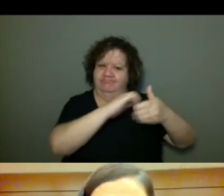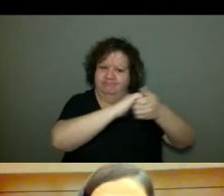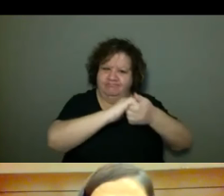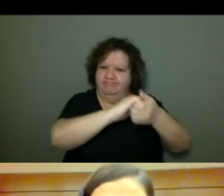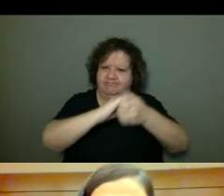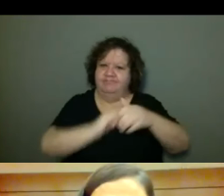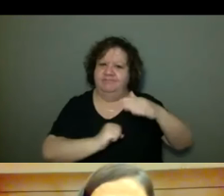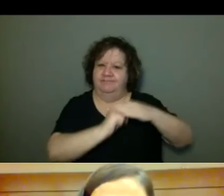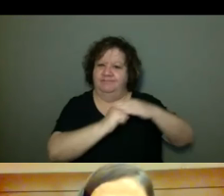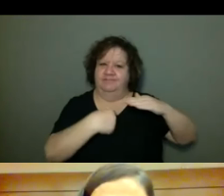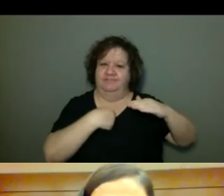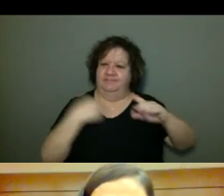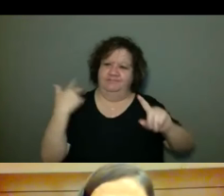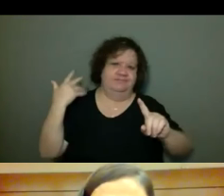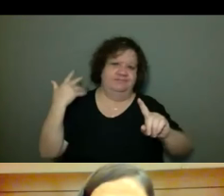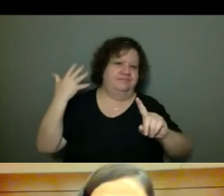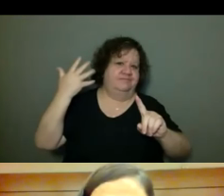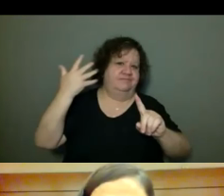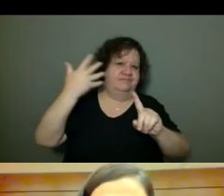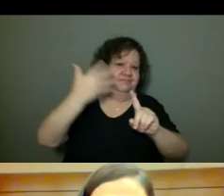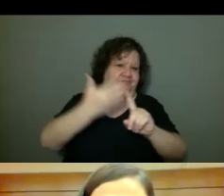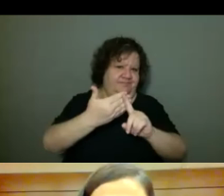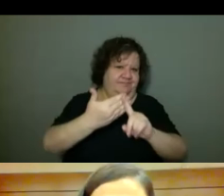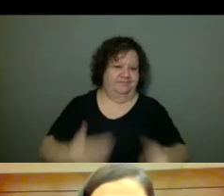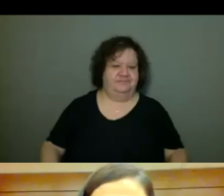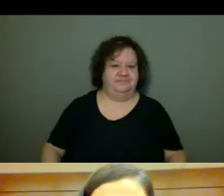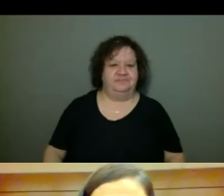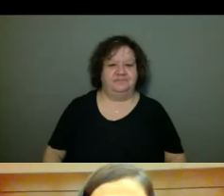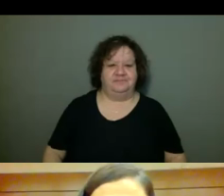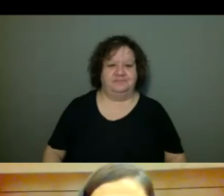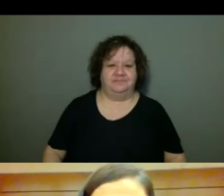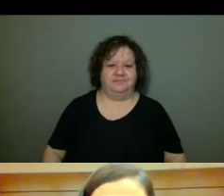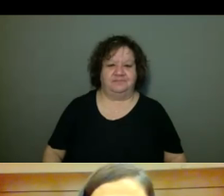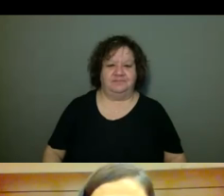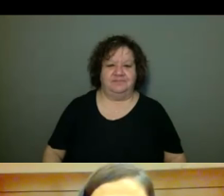Hãy La School